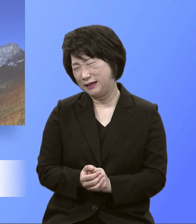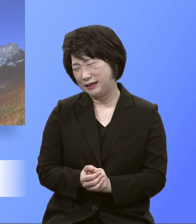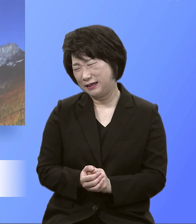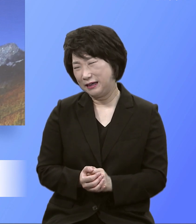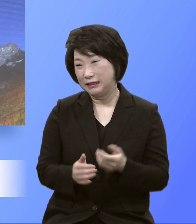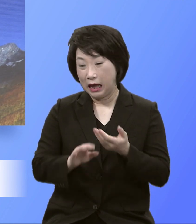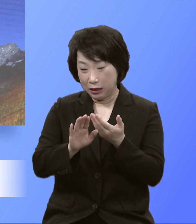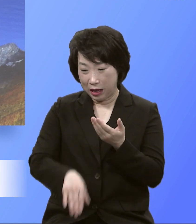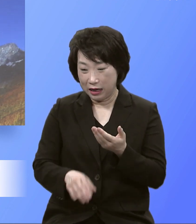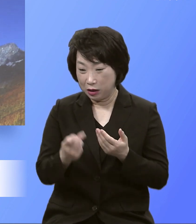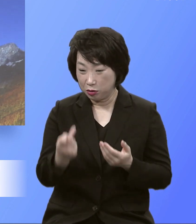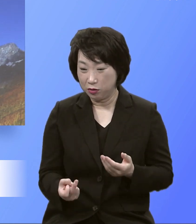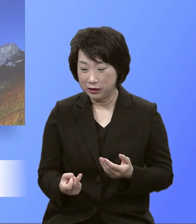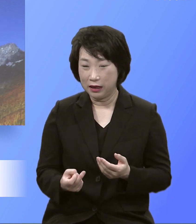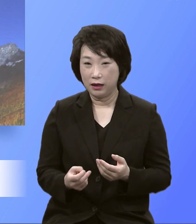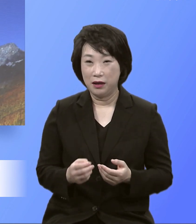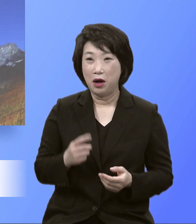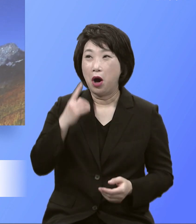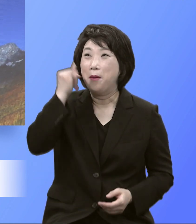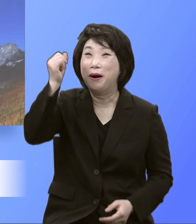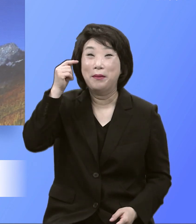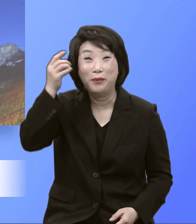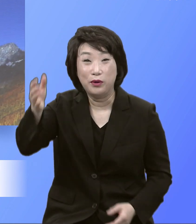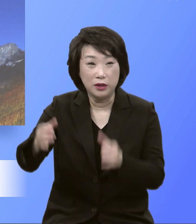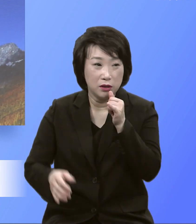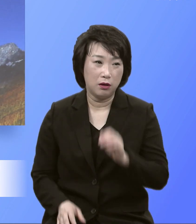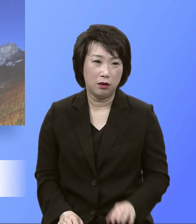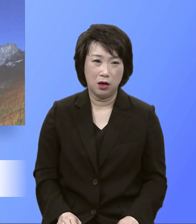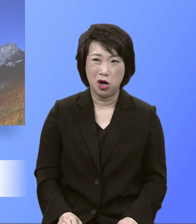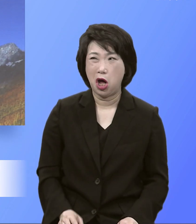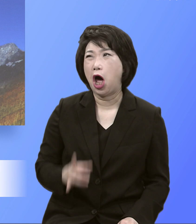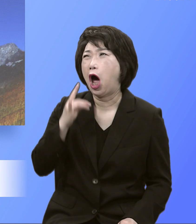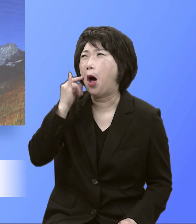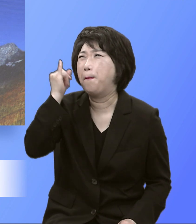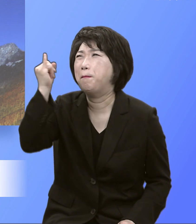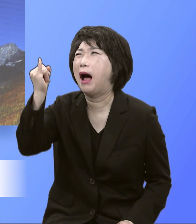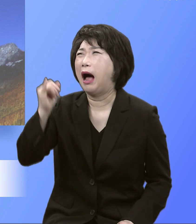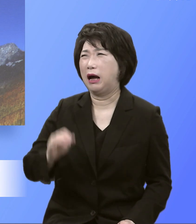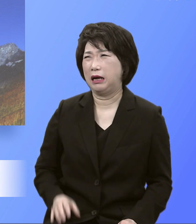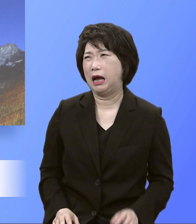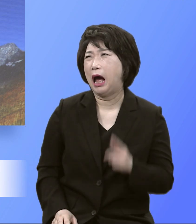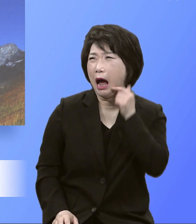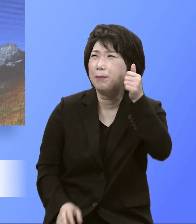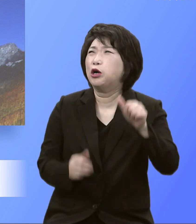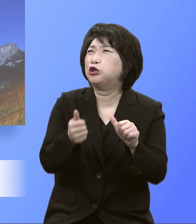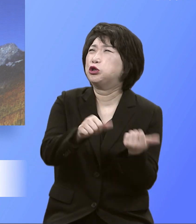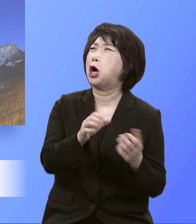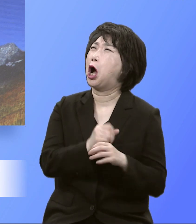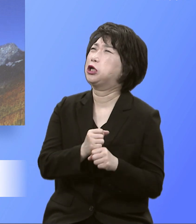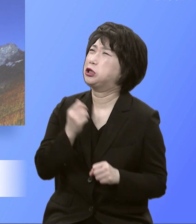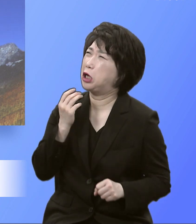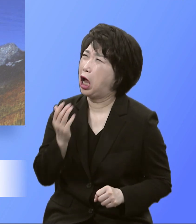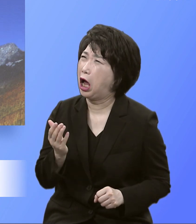내 밑에 동생이 그랬어요. 어머니 보고, 엄마 아버지는 언제 죽어?